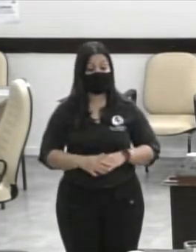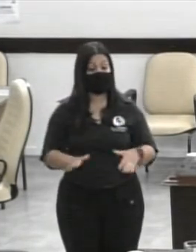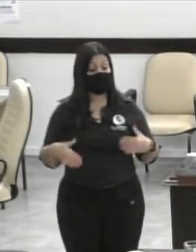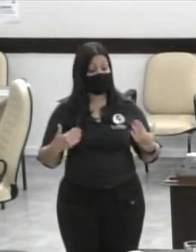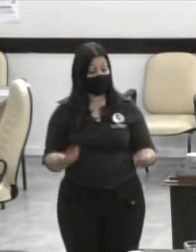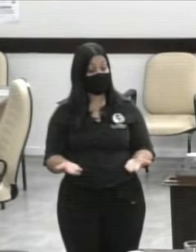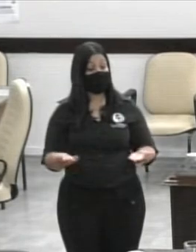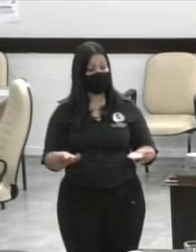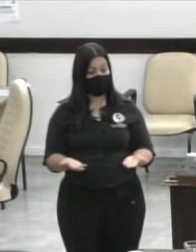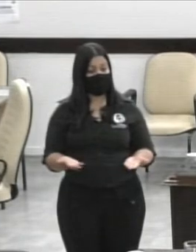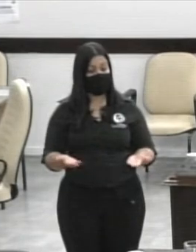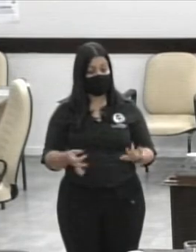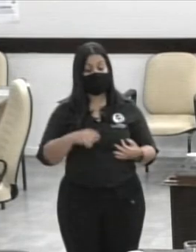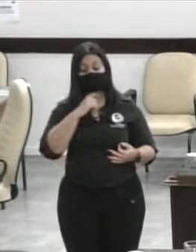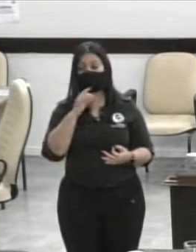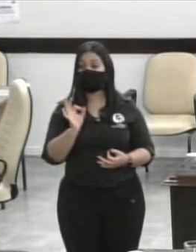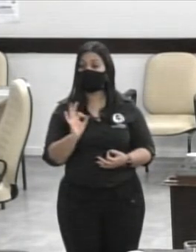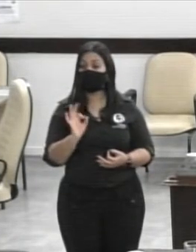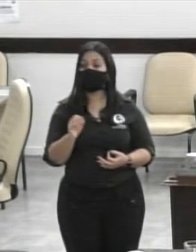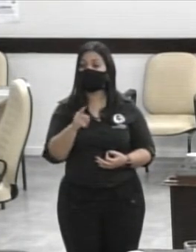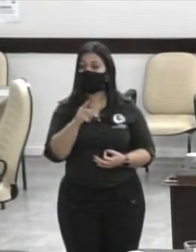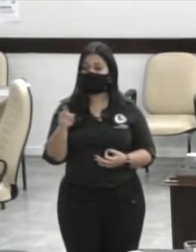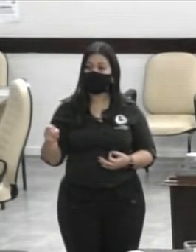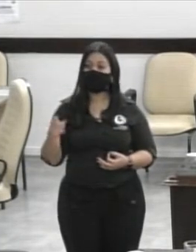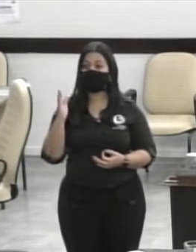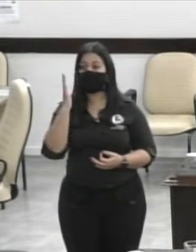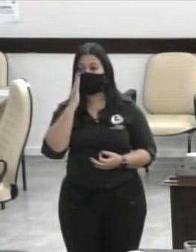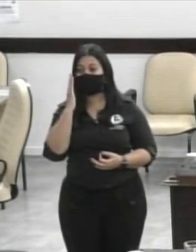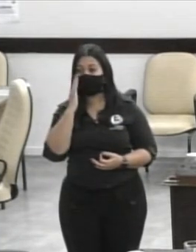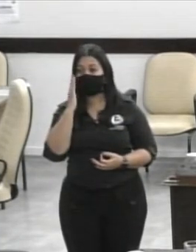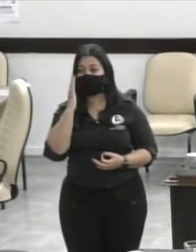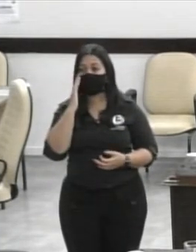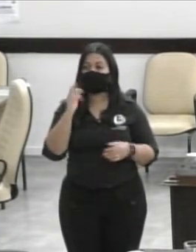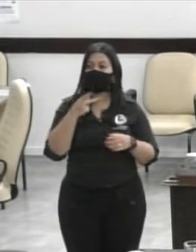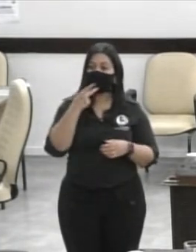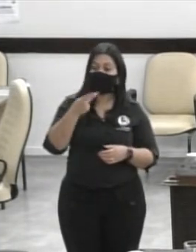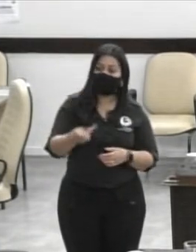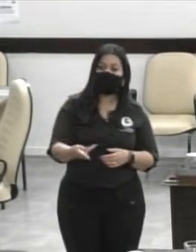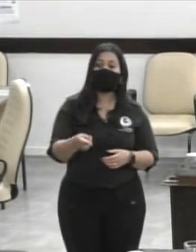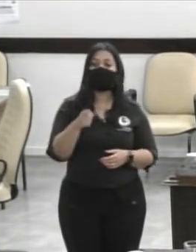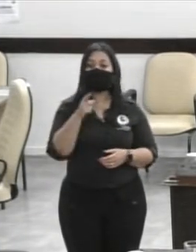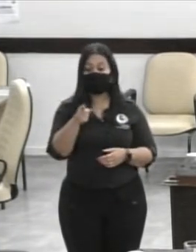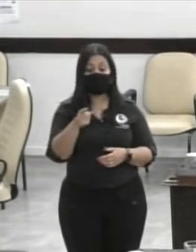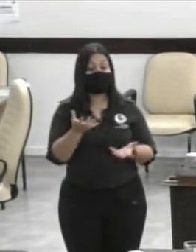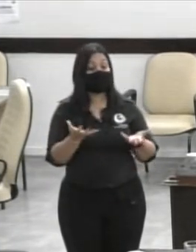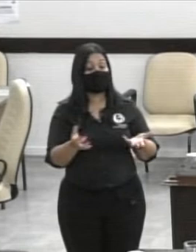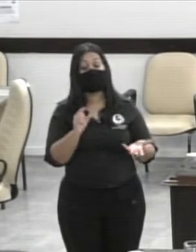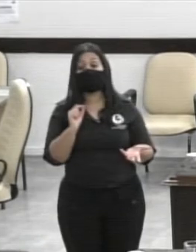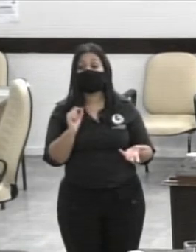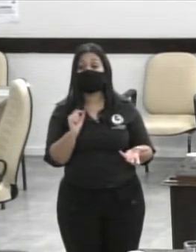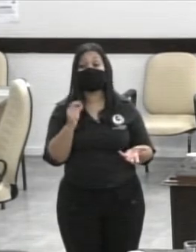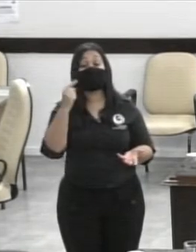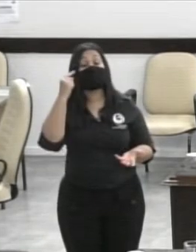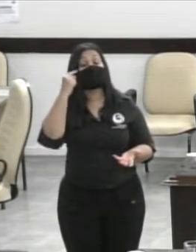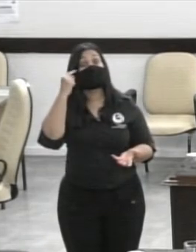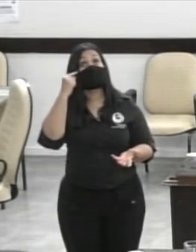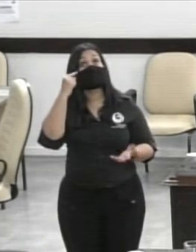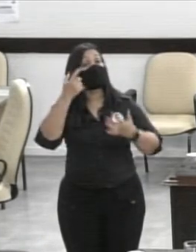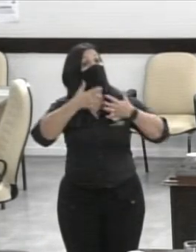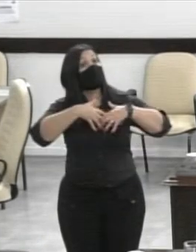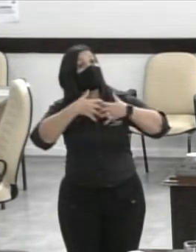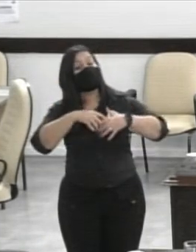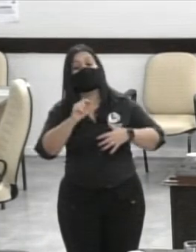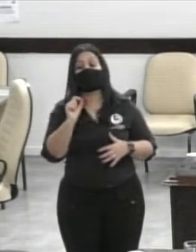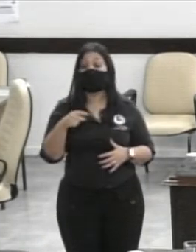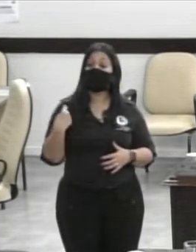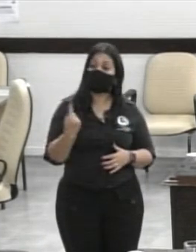Sem dúvida, para a senhora ter uma noção, e aqui eu falo à senhora, gostaria muito que a senhora tivesse em mente que nós,